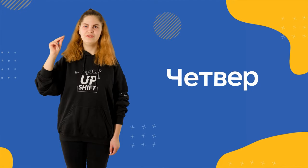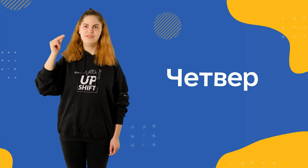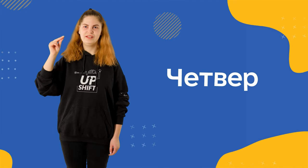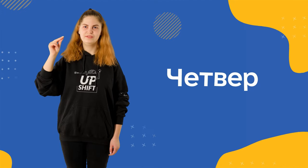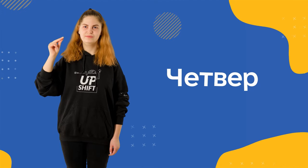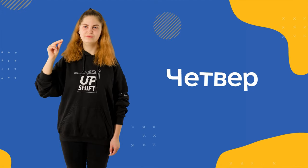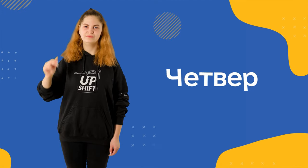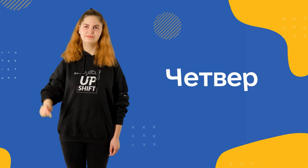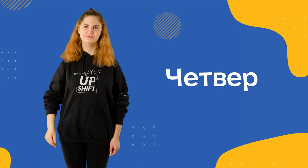Четвер.